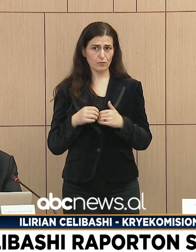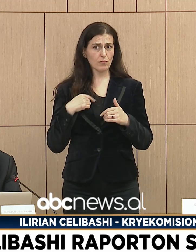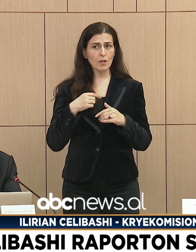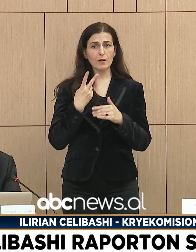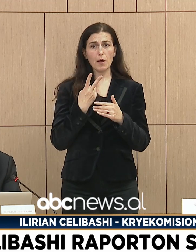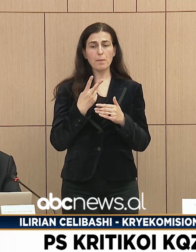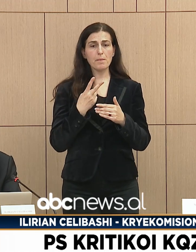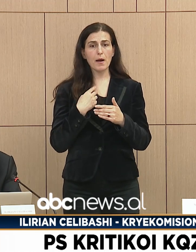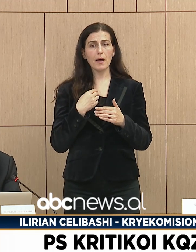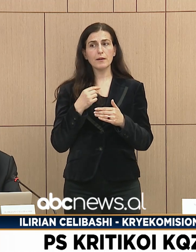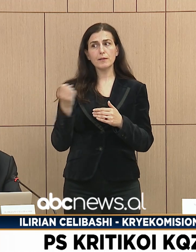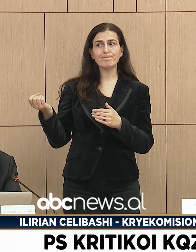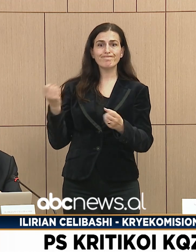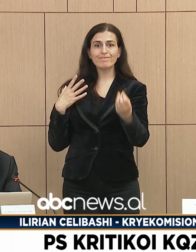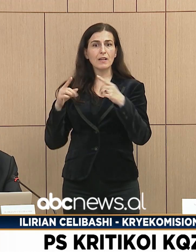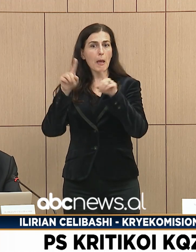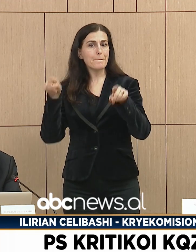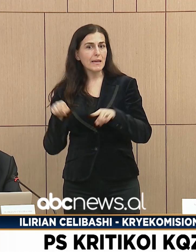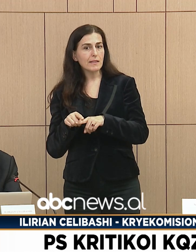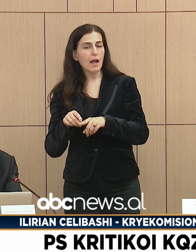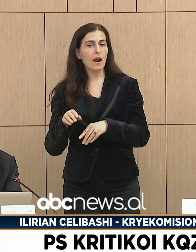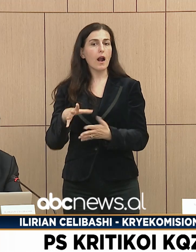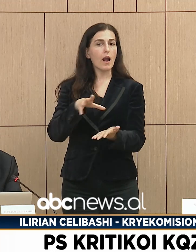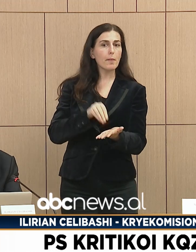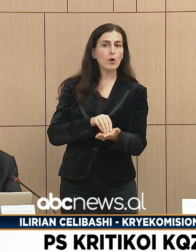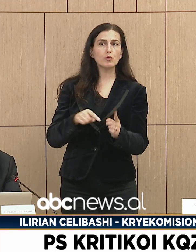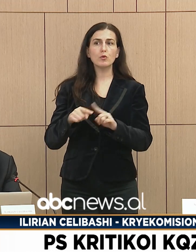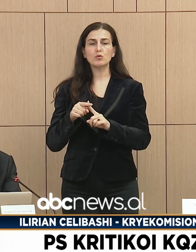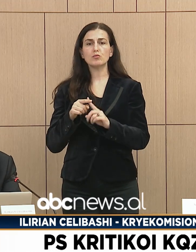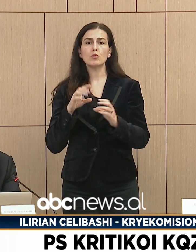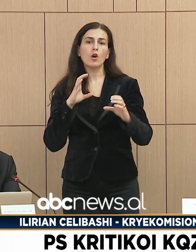dhe raportimet e medjave, por edhe komunikime